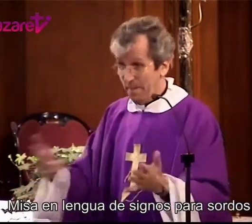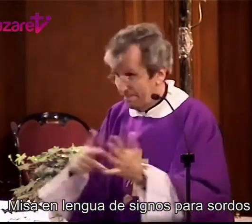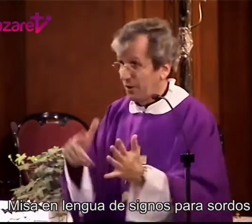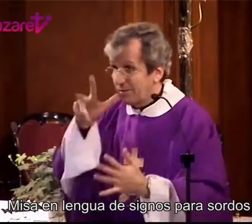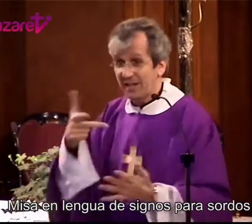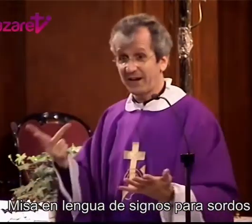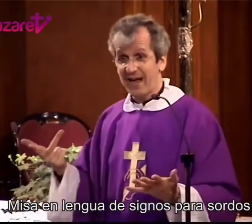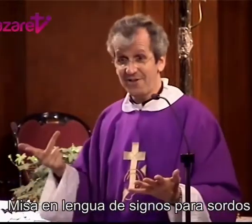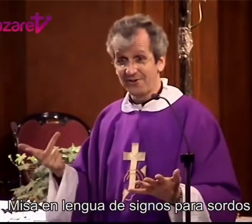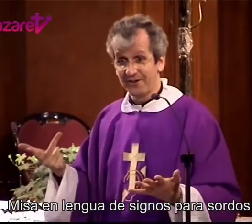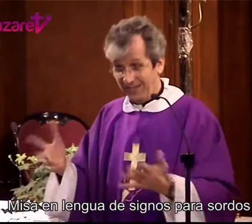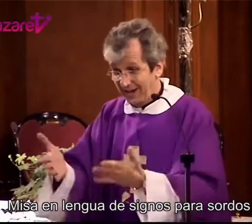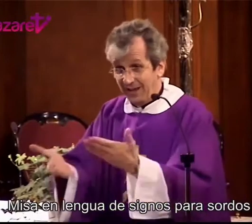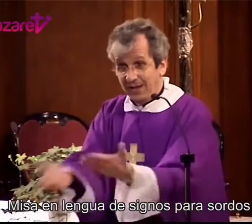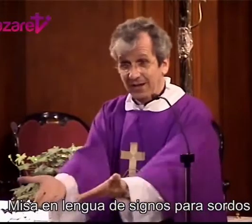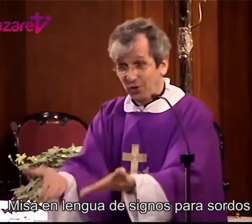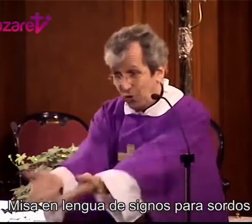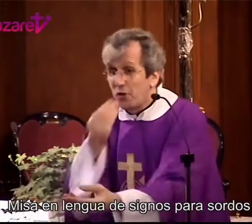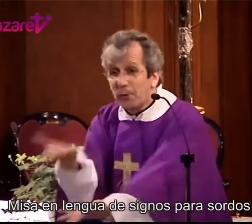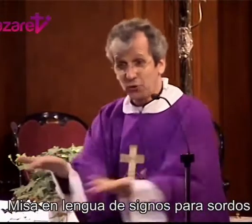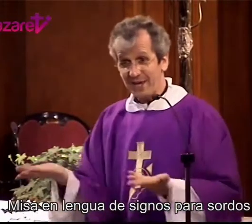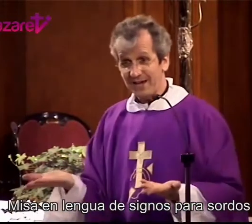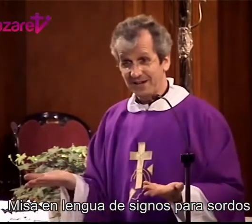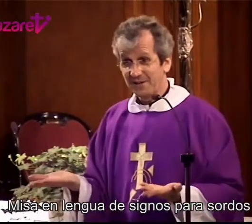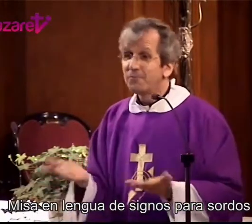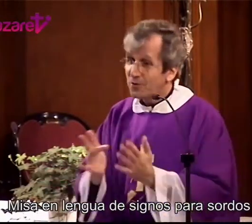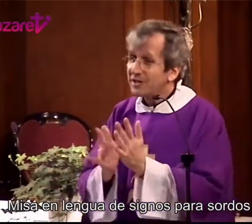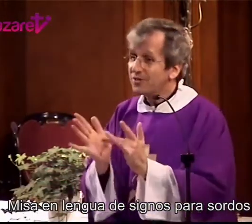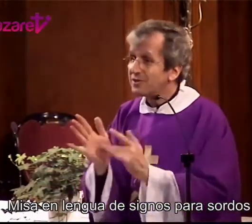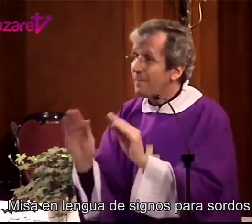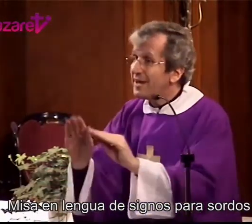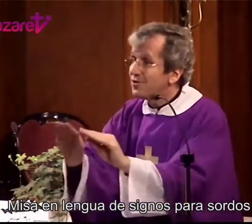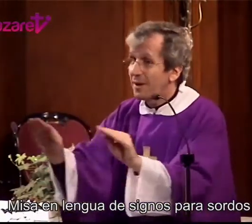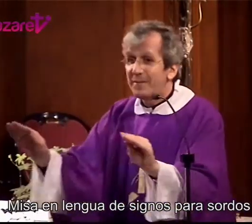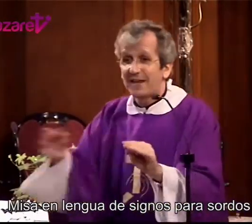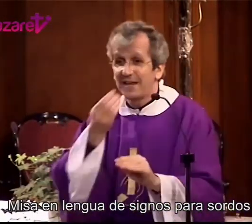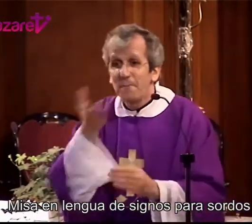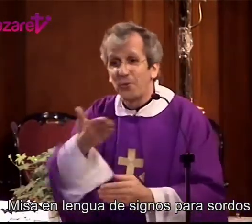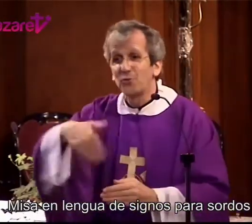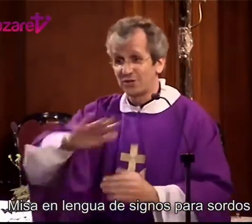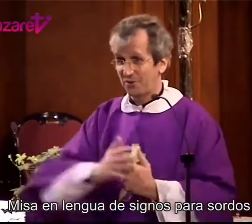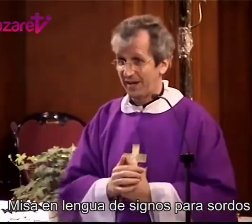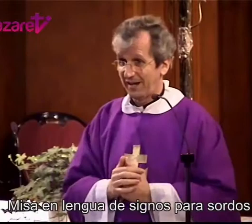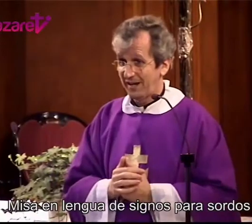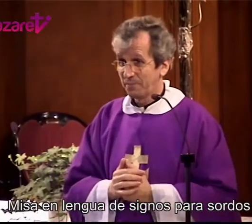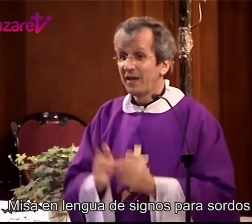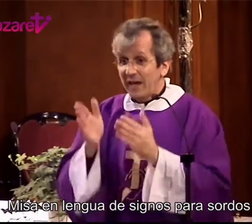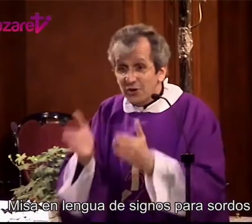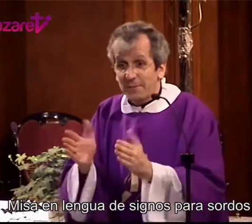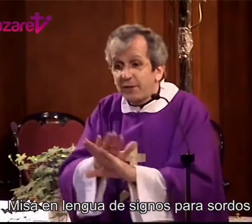porque te vas a hacer daño. Es decir, lo digo por tu bien. Pues Jesús también nos advierte por nuestro bien, ¿eh? Y nos advierte, dice,